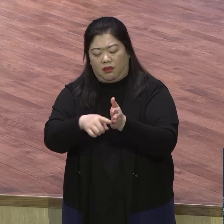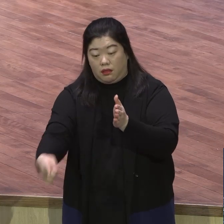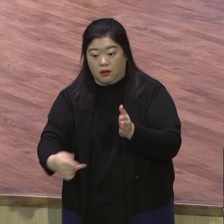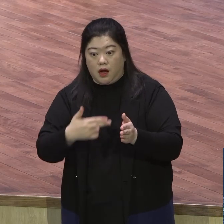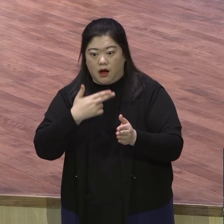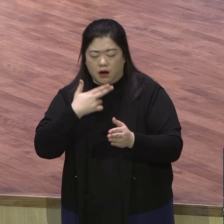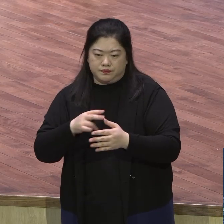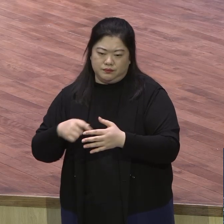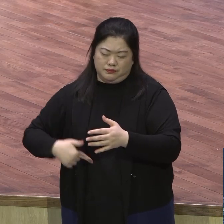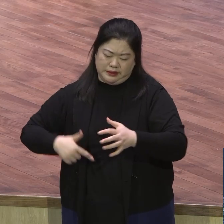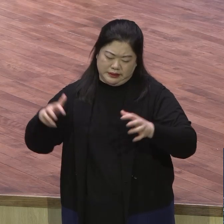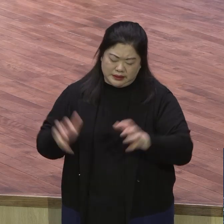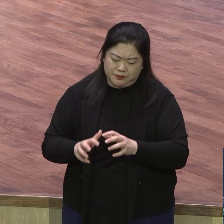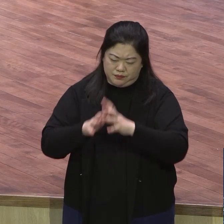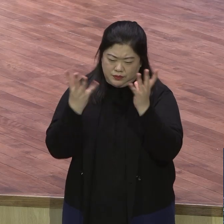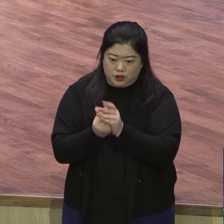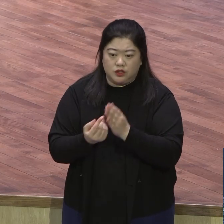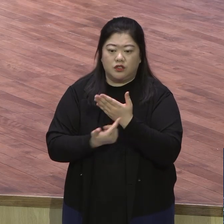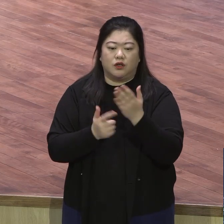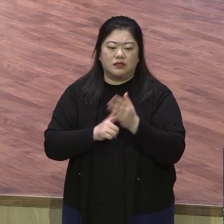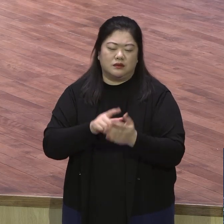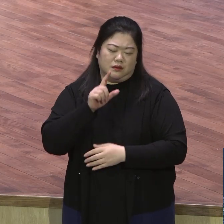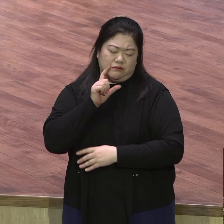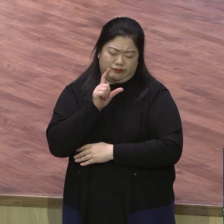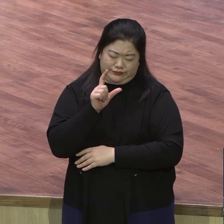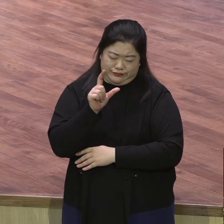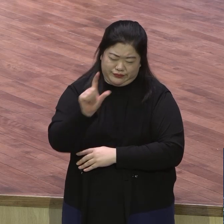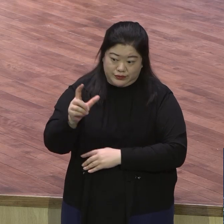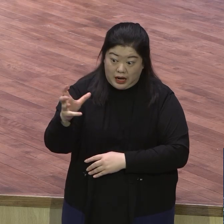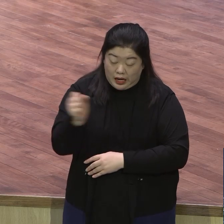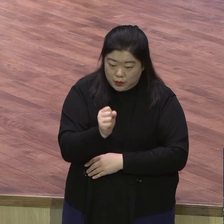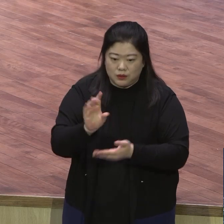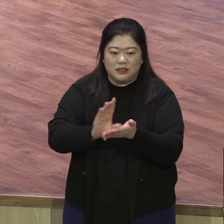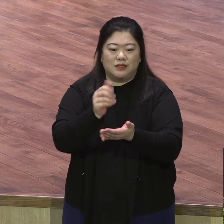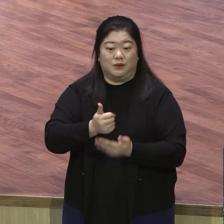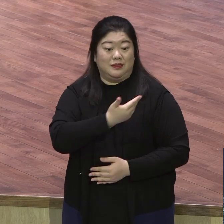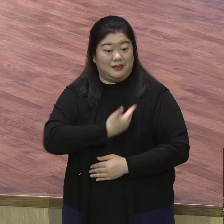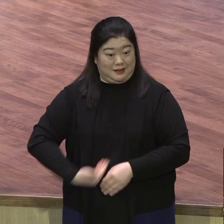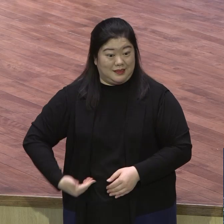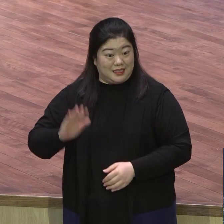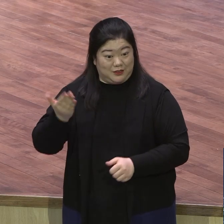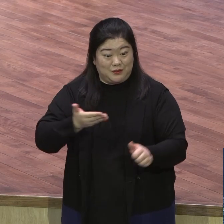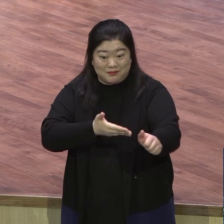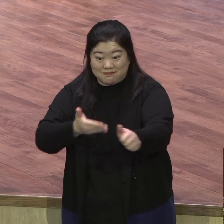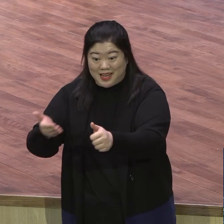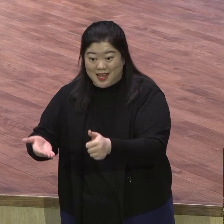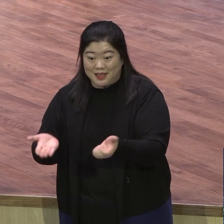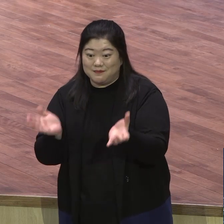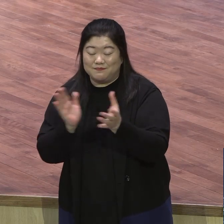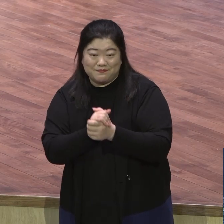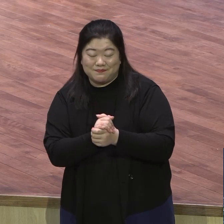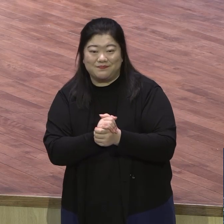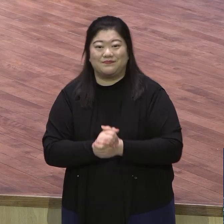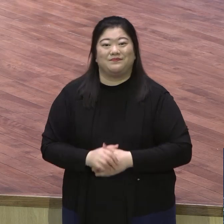저심 지속으로 하나님 나라 확장에 쓰임받는 그리스도의 제자들 다 되시기를 제문으로 축복합니다.